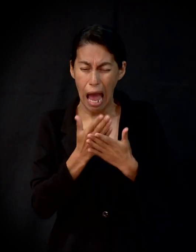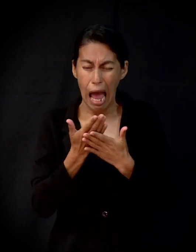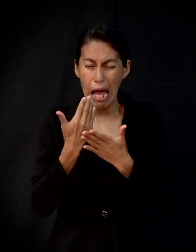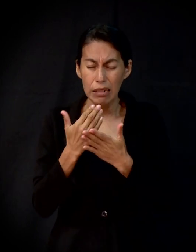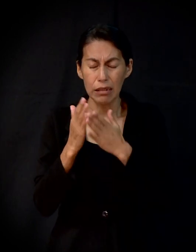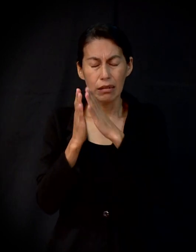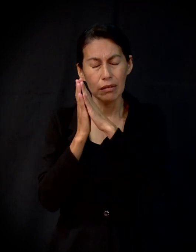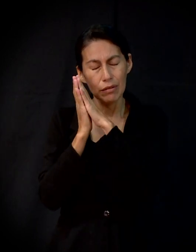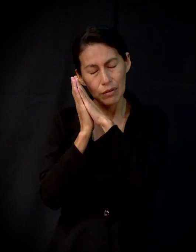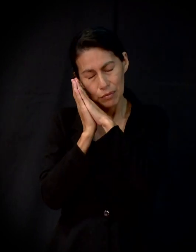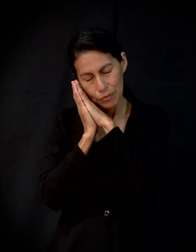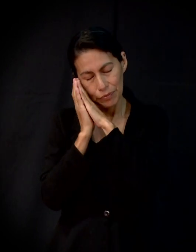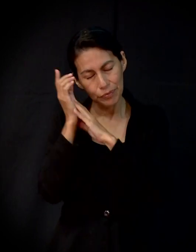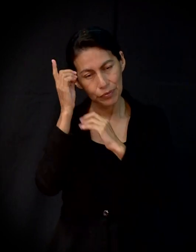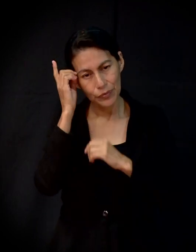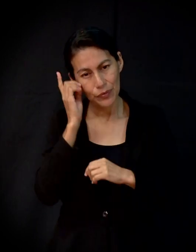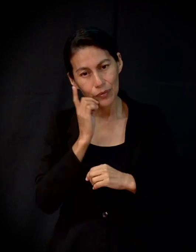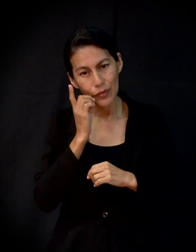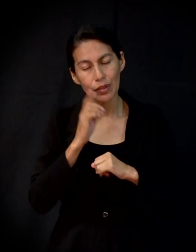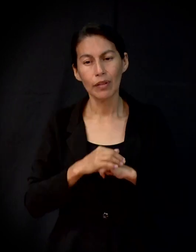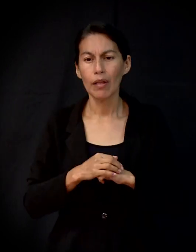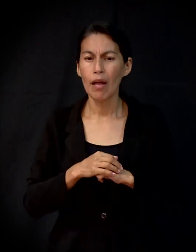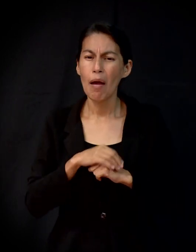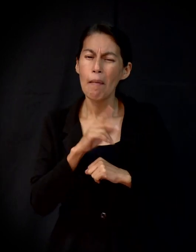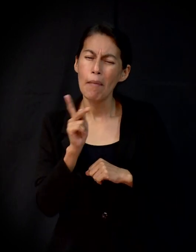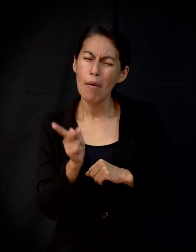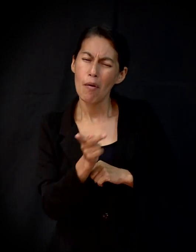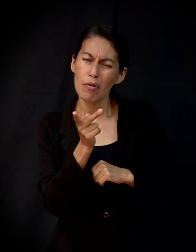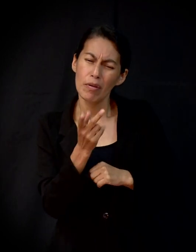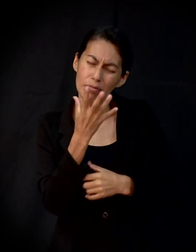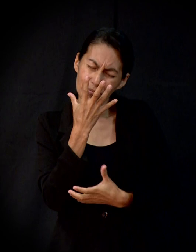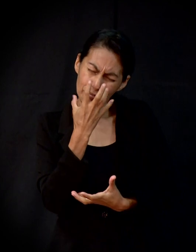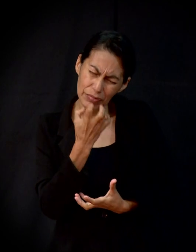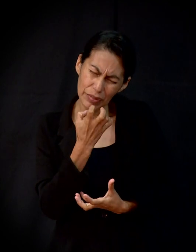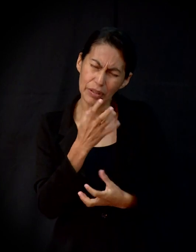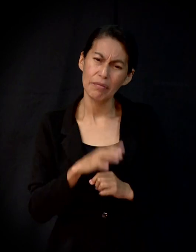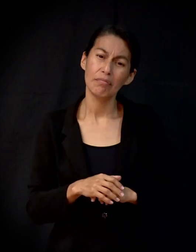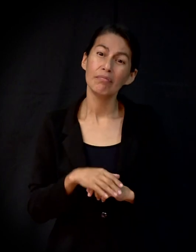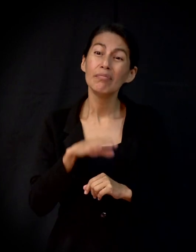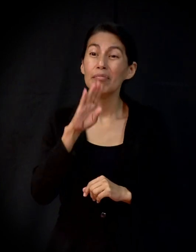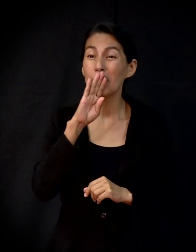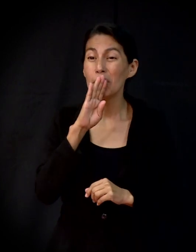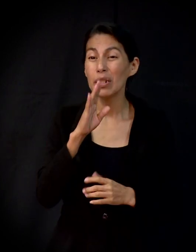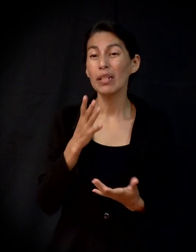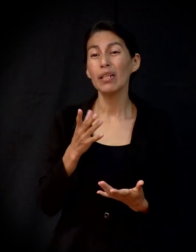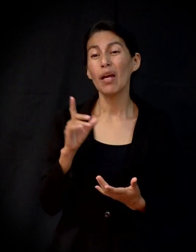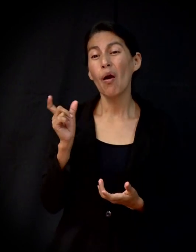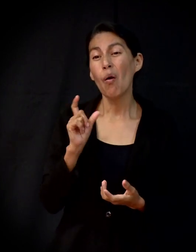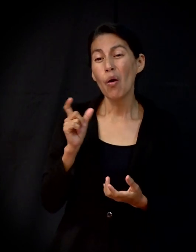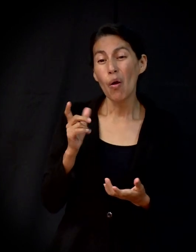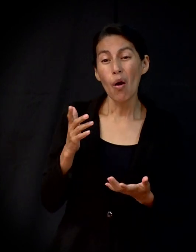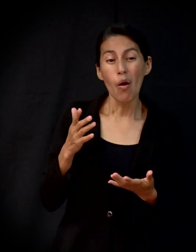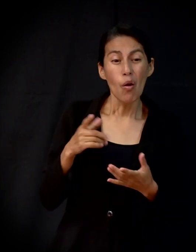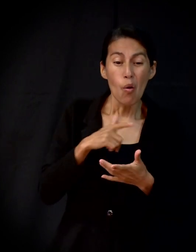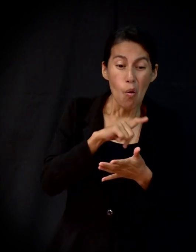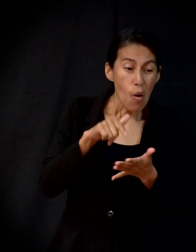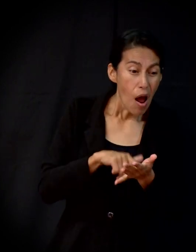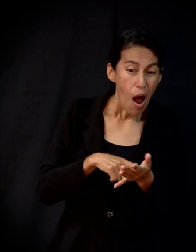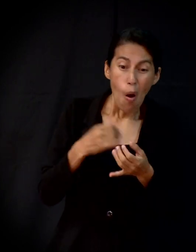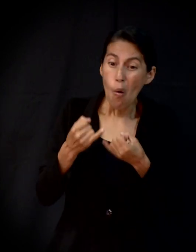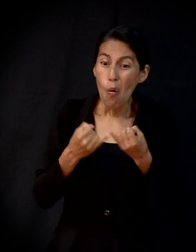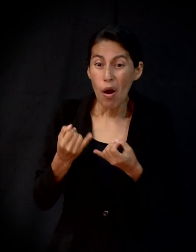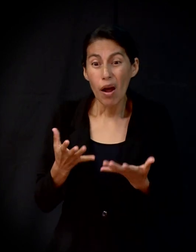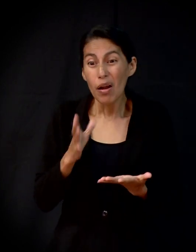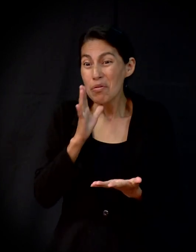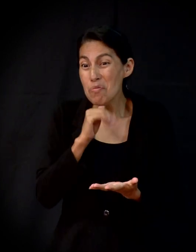yo le pregunté a mi mamá, pero muy triste, le pregunté, mami, ¿cuándo voy a tener espacio para jugar? Porque